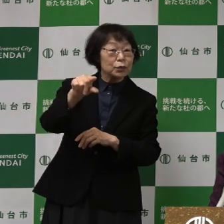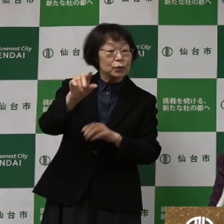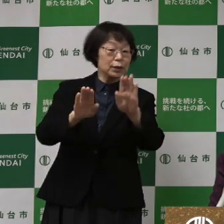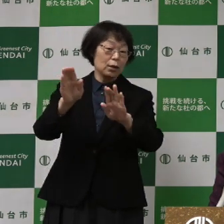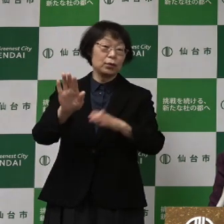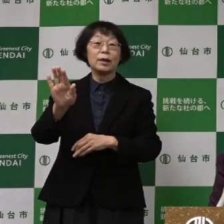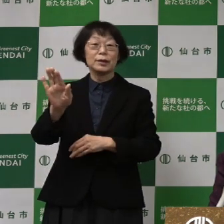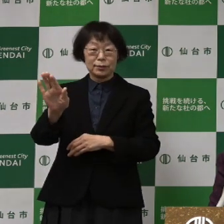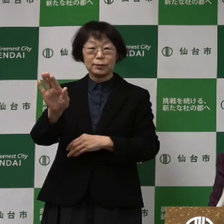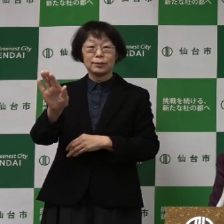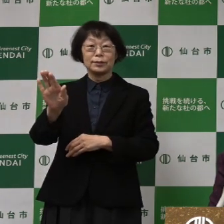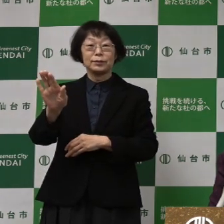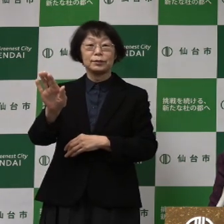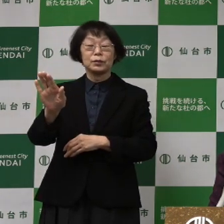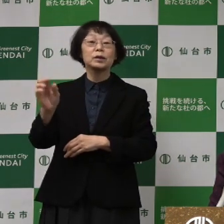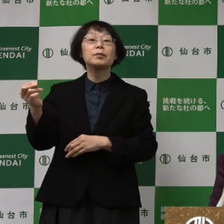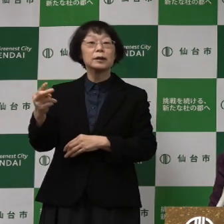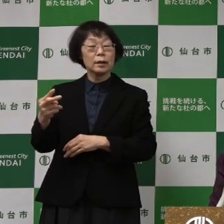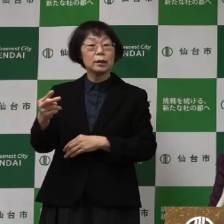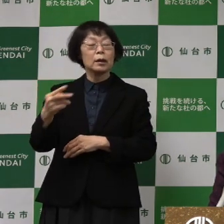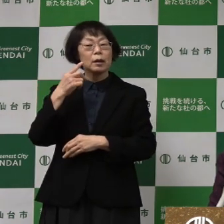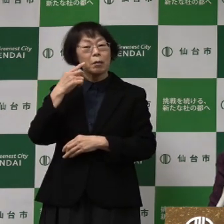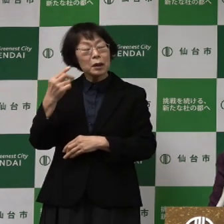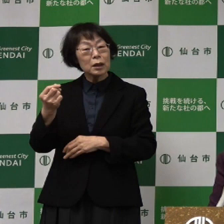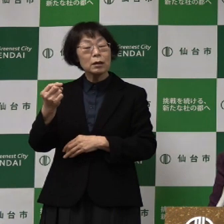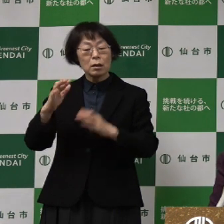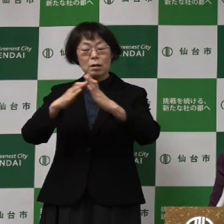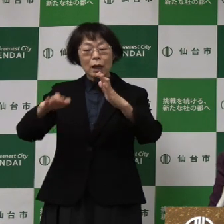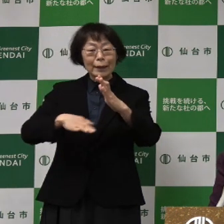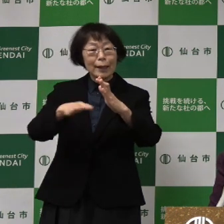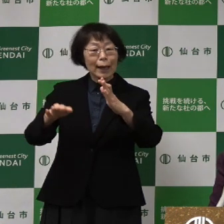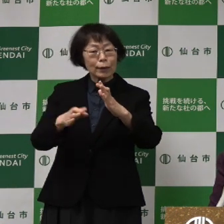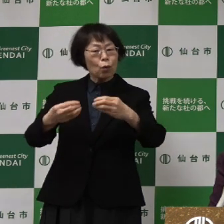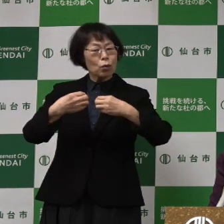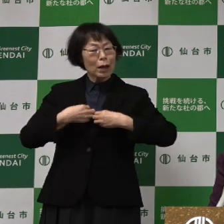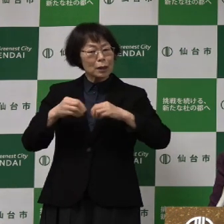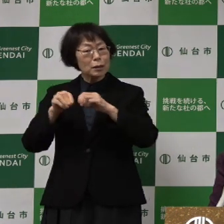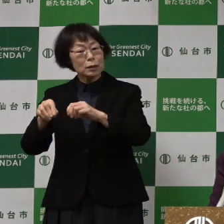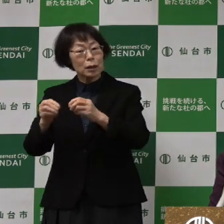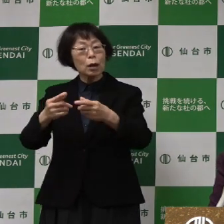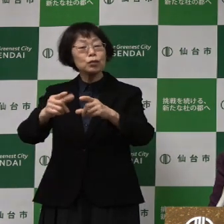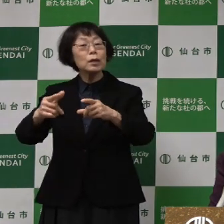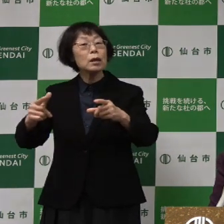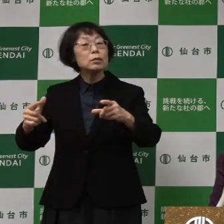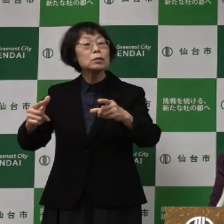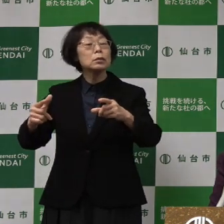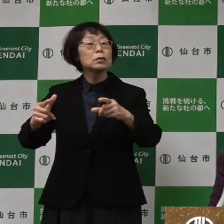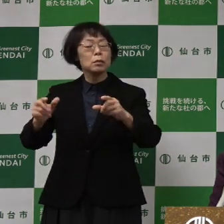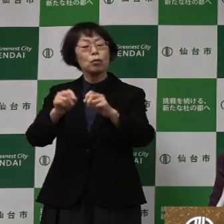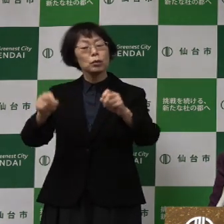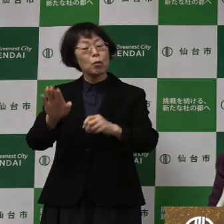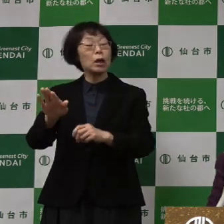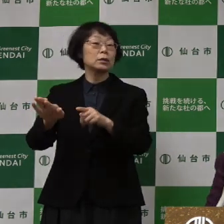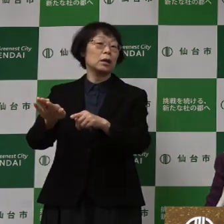ございます。そしてですね、やはり家庭内の感染が増えていることもありま